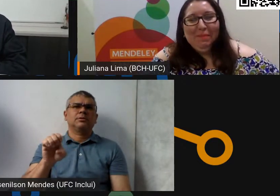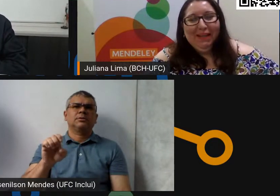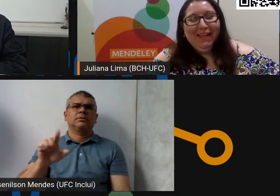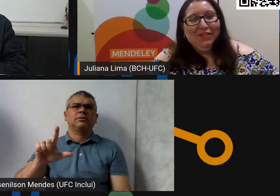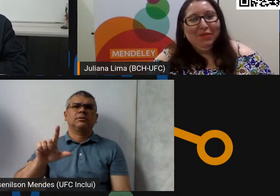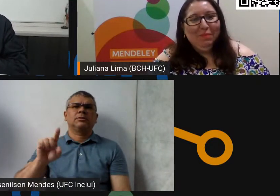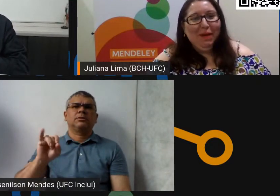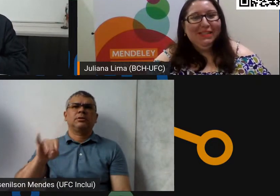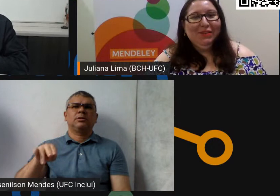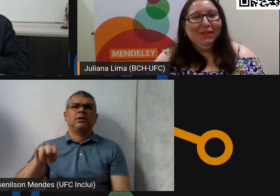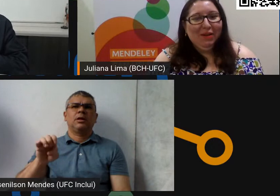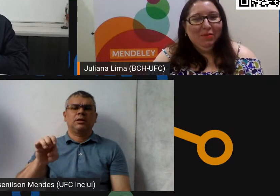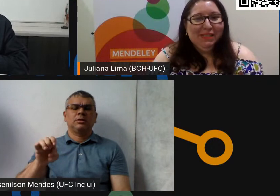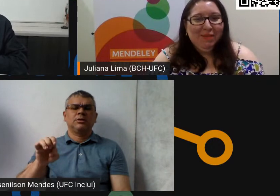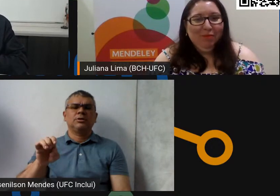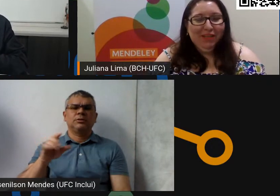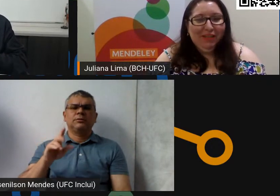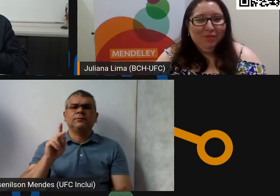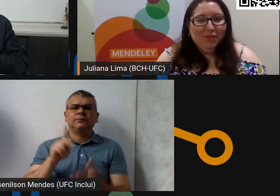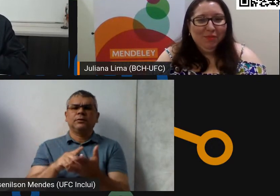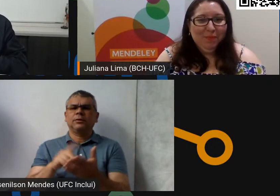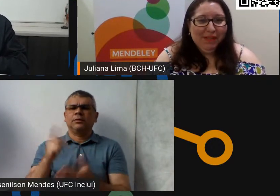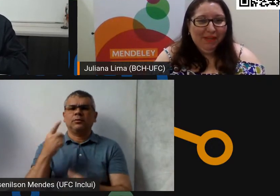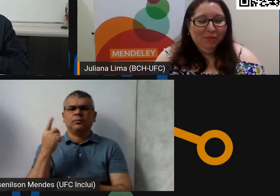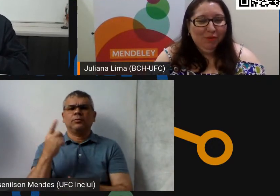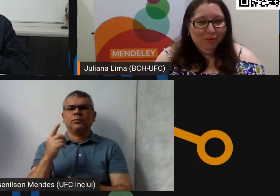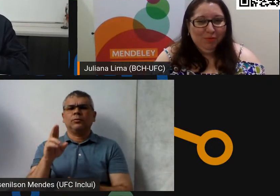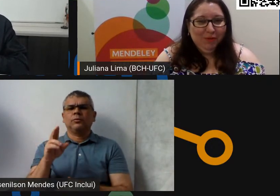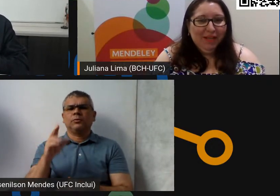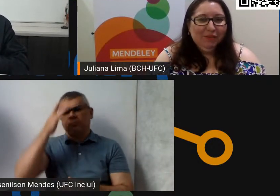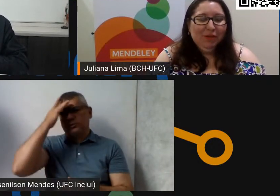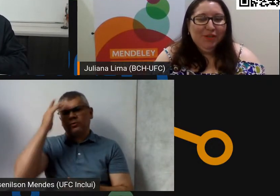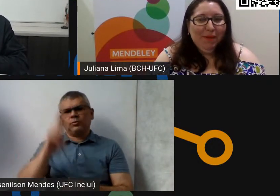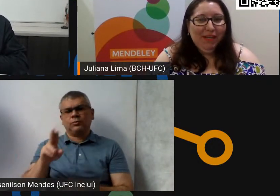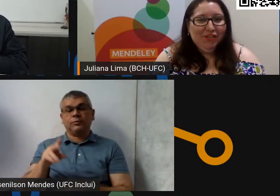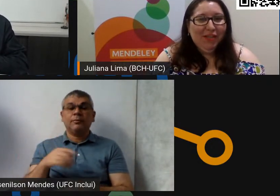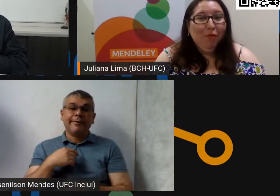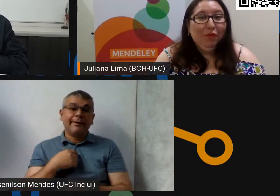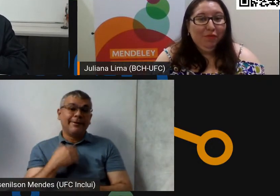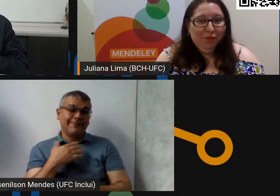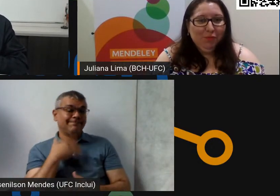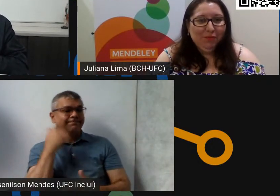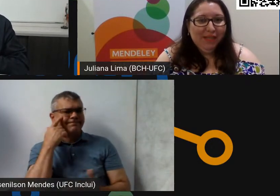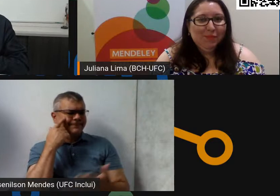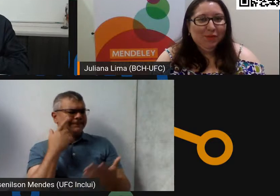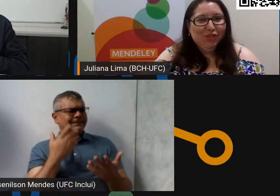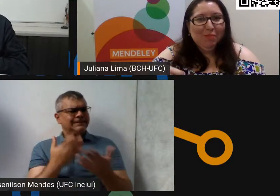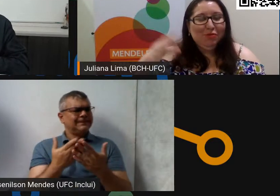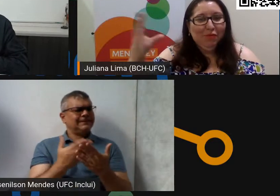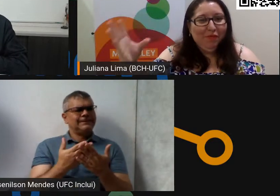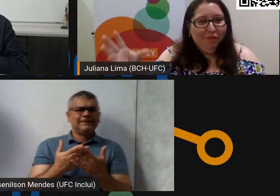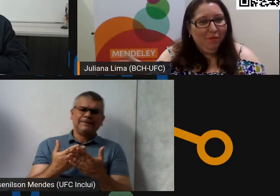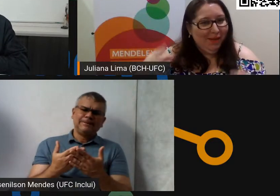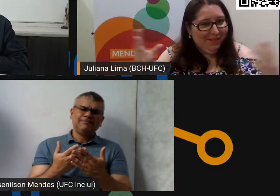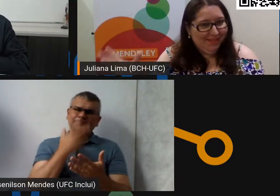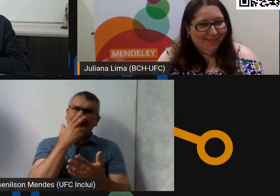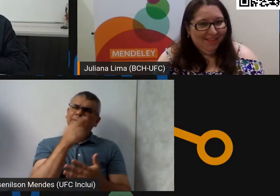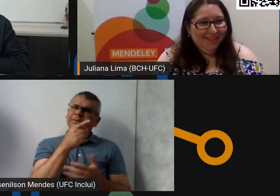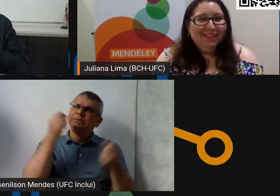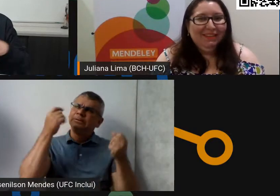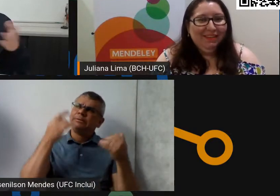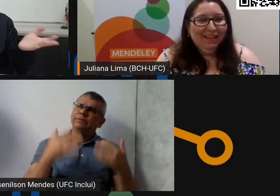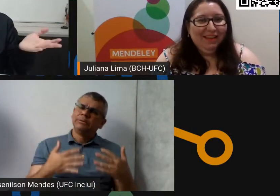tentei interpretar. Acho que foi parecido até com o exemplo que o senhor colocou durante a palestra, da overview, que as pessoas chamam de overview,